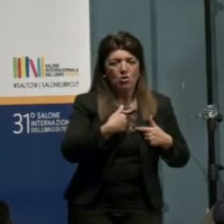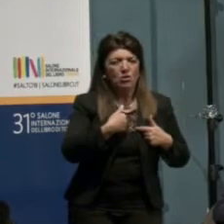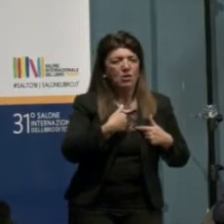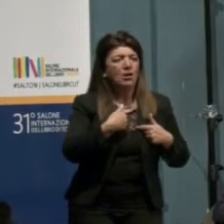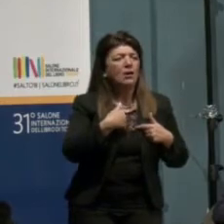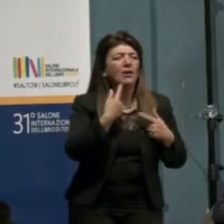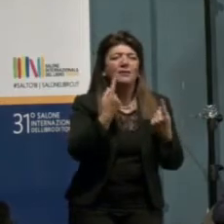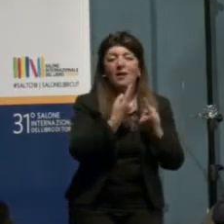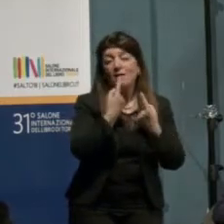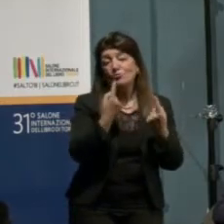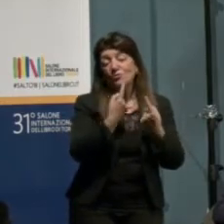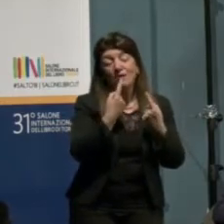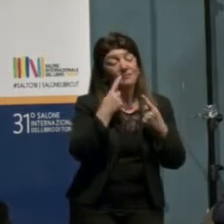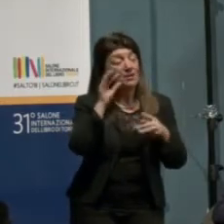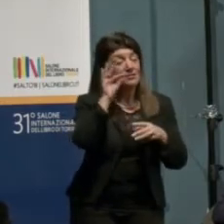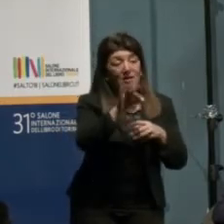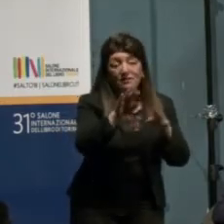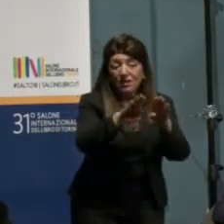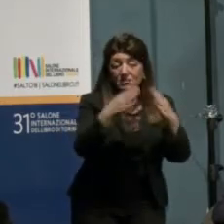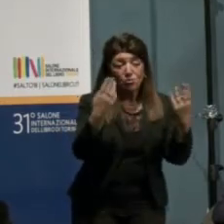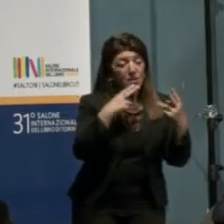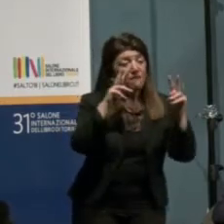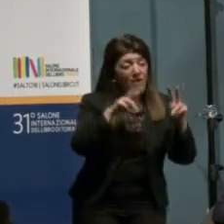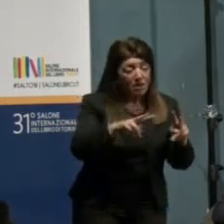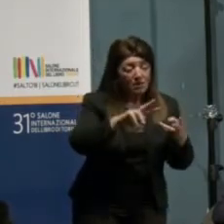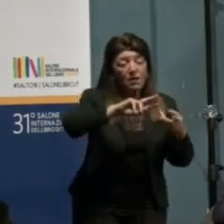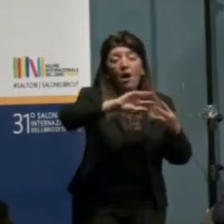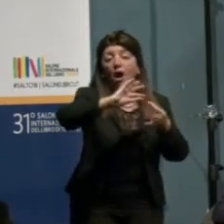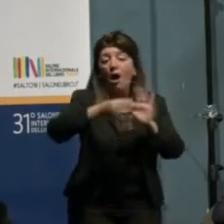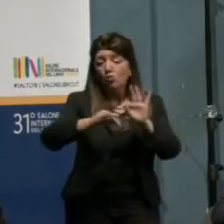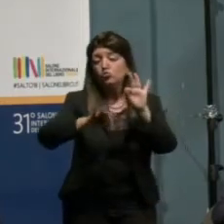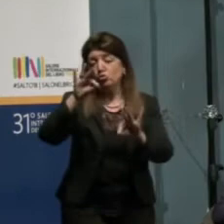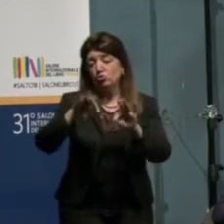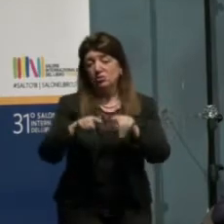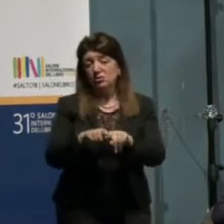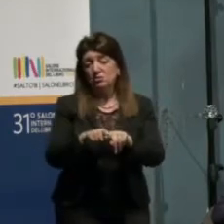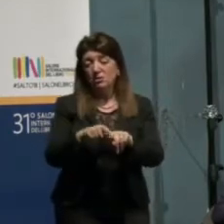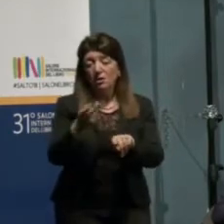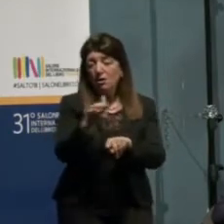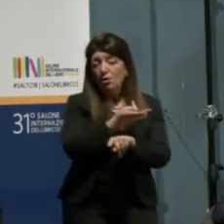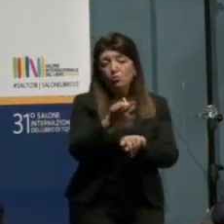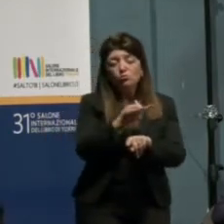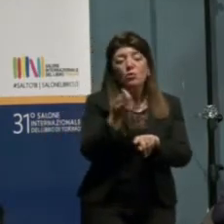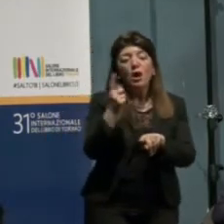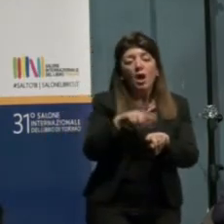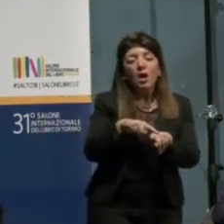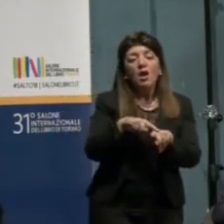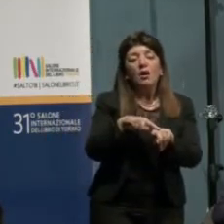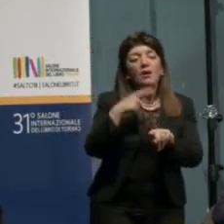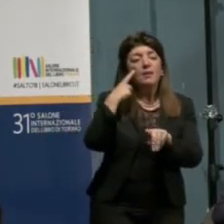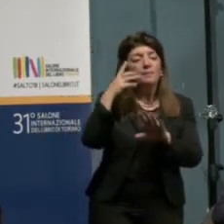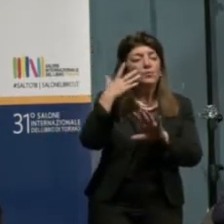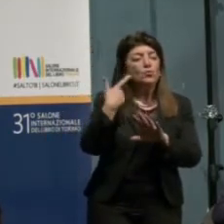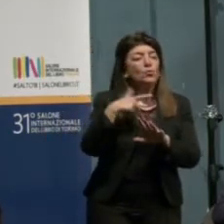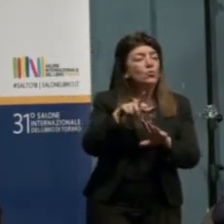naturalmente verità e giustizia ma anche per mantenere viva l'immagine di